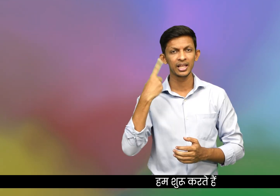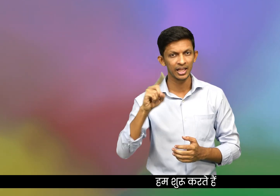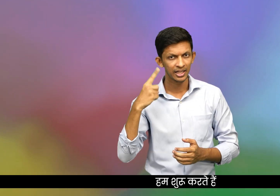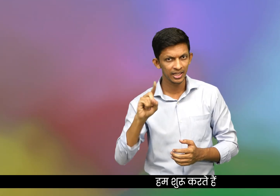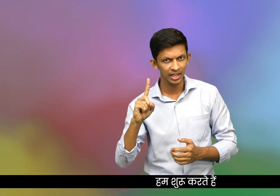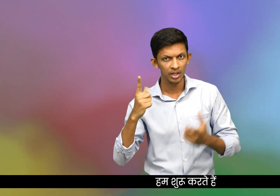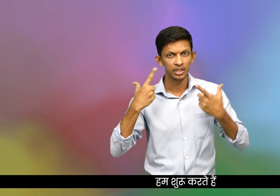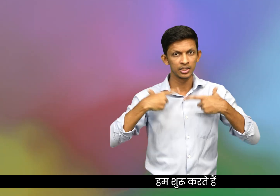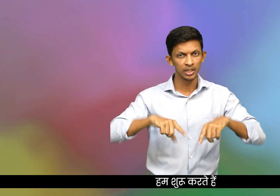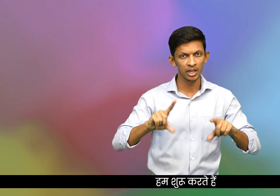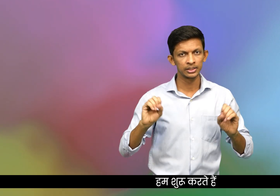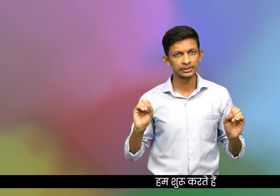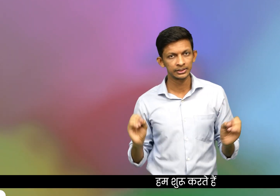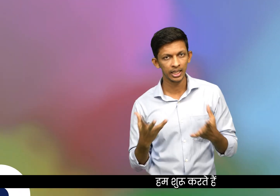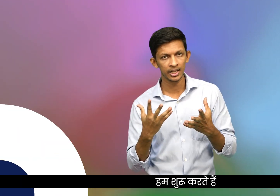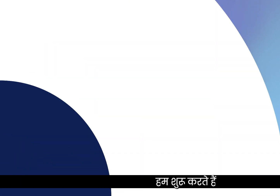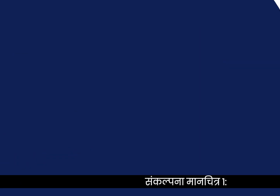हम शुरू करते हैं।